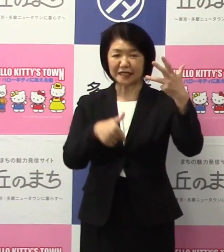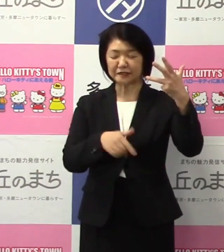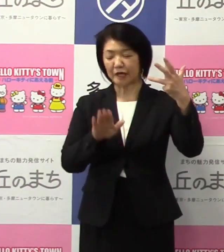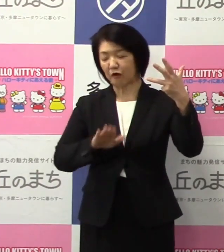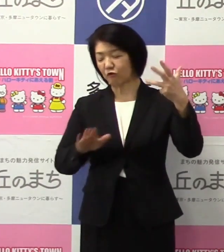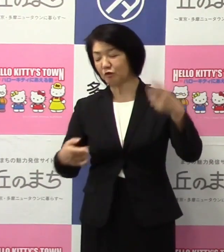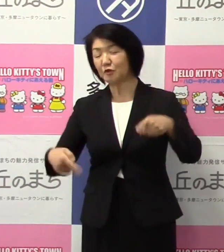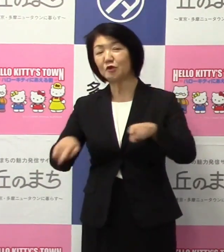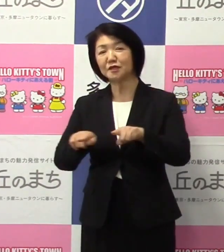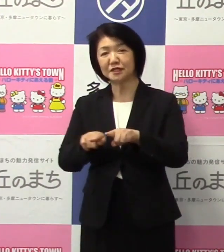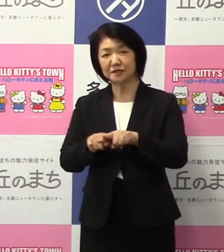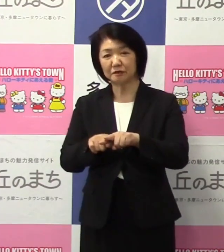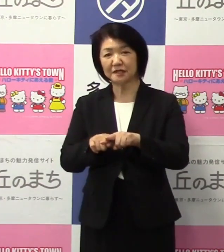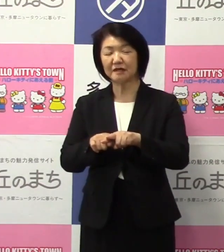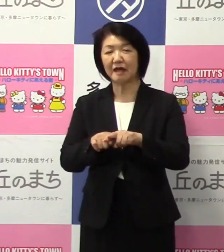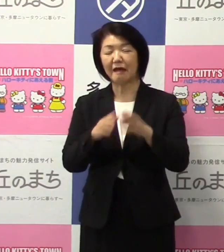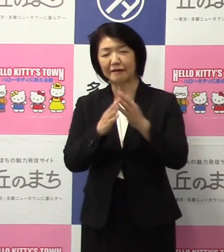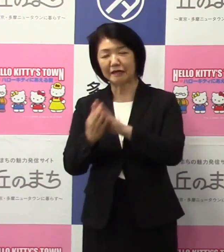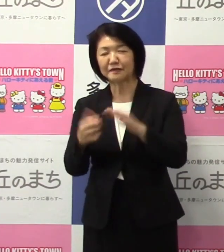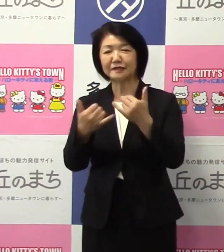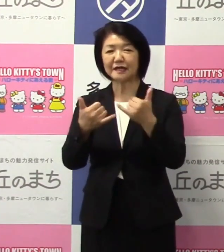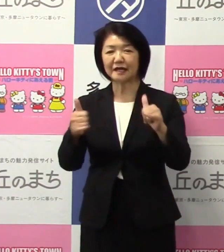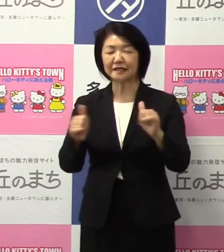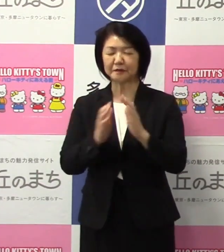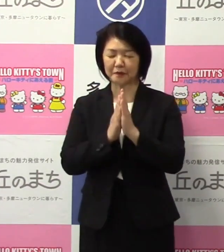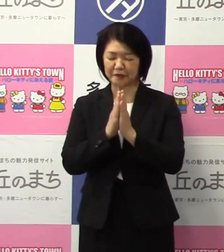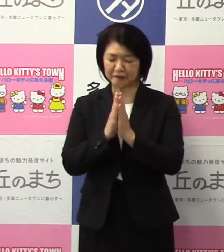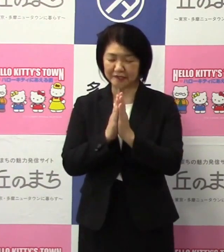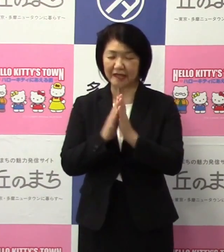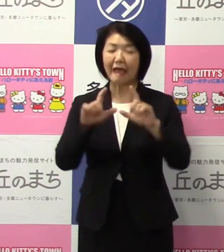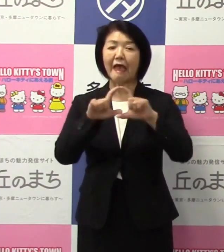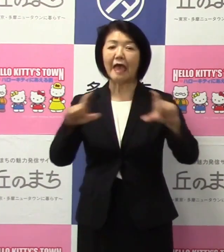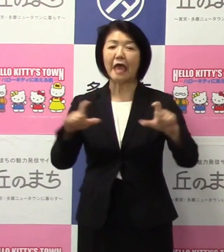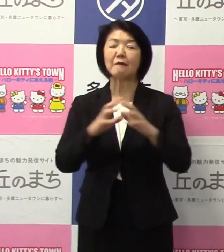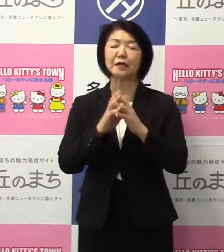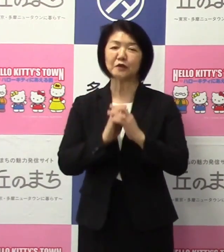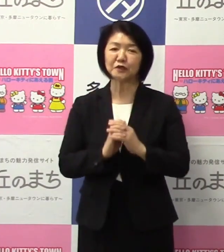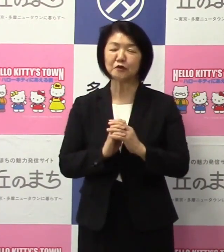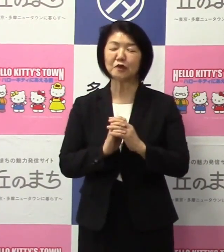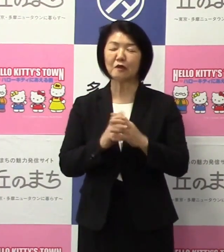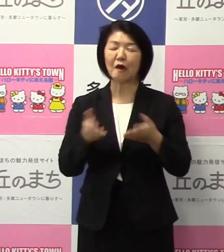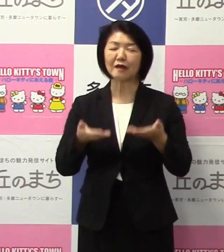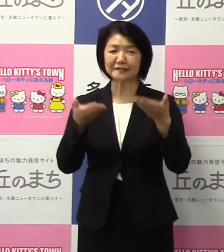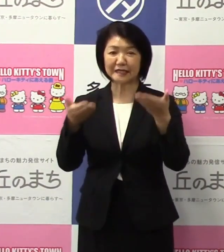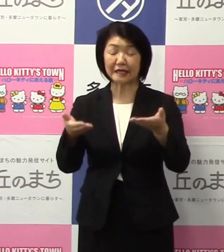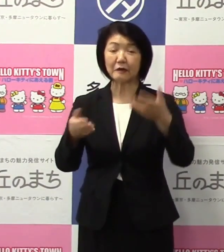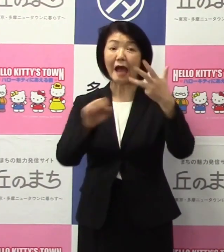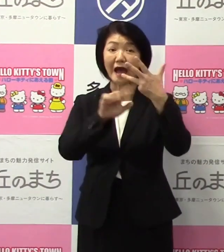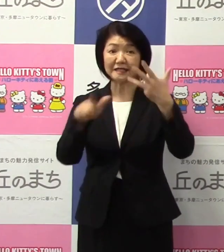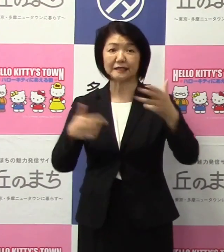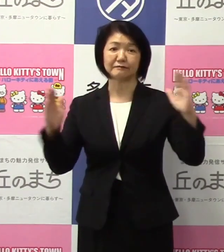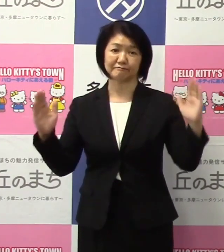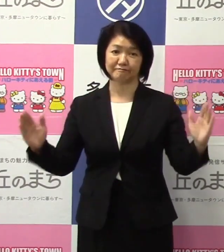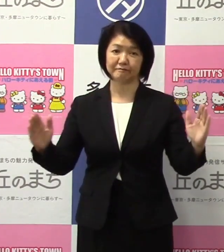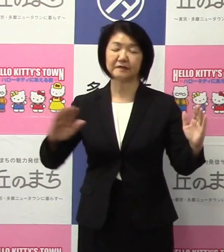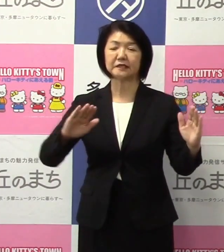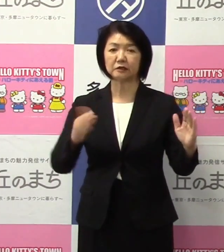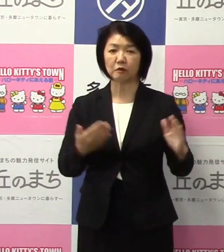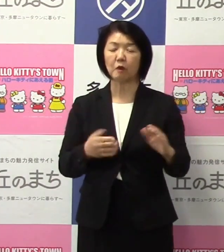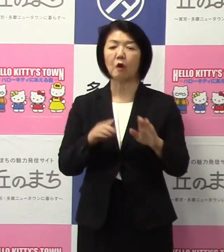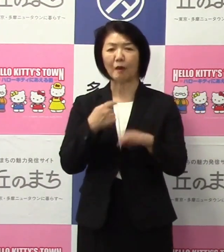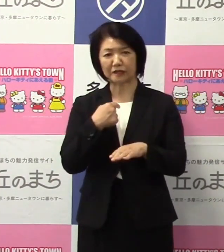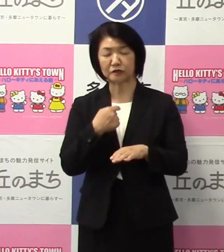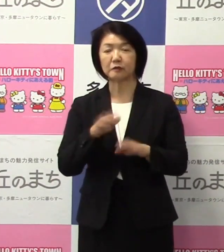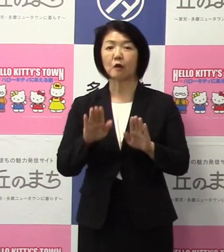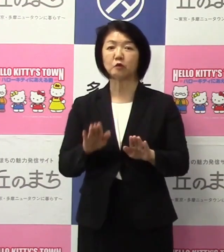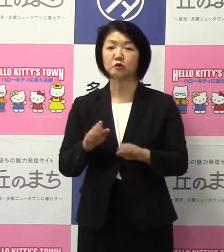に鎮魂と平和への祈りを捧げる8月、今年は昨年に引き続き長崎を訪